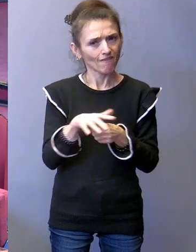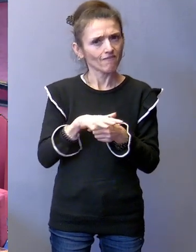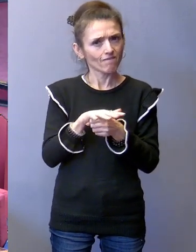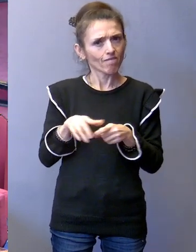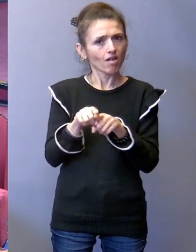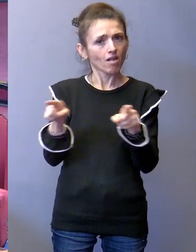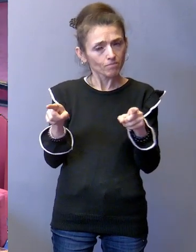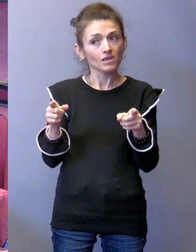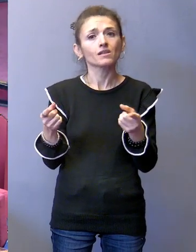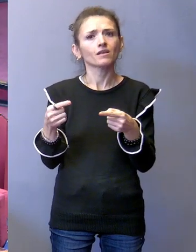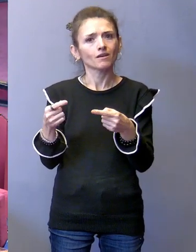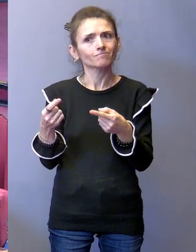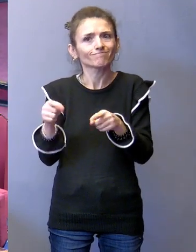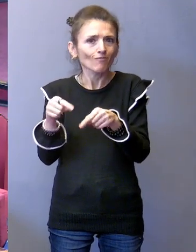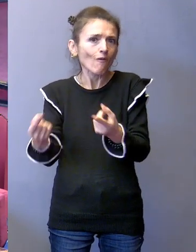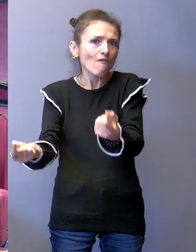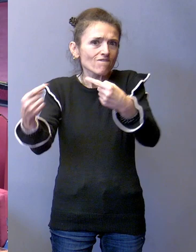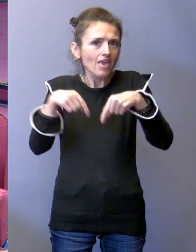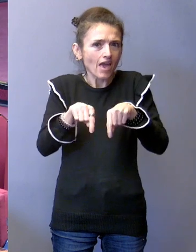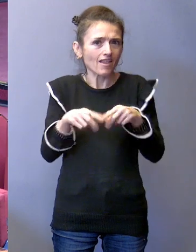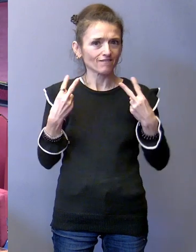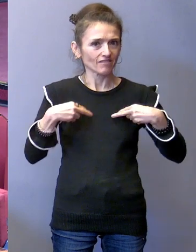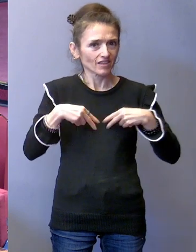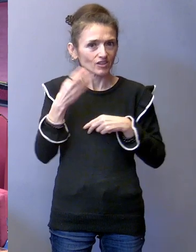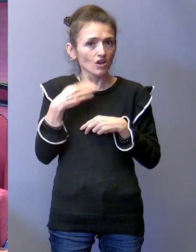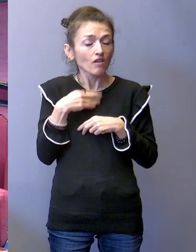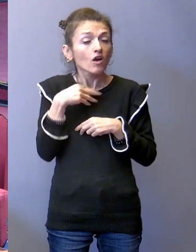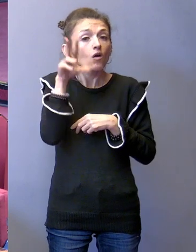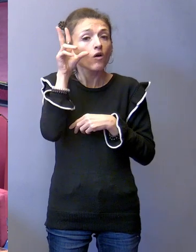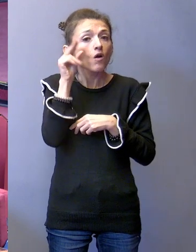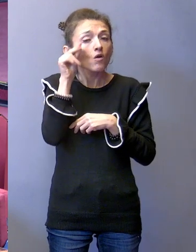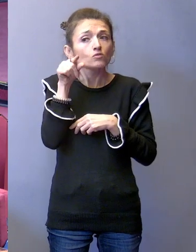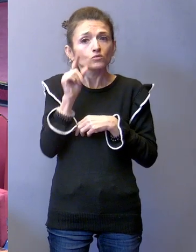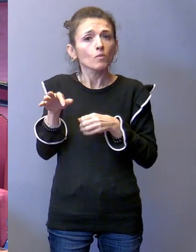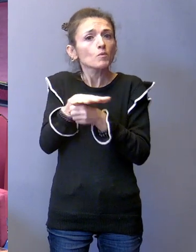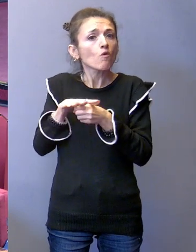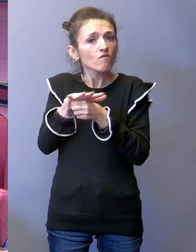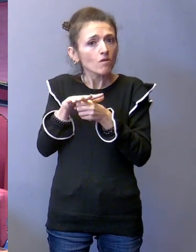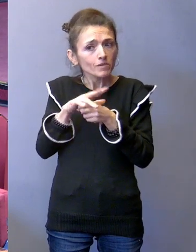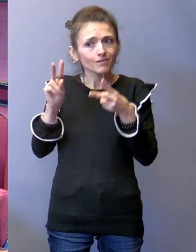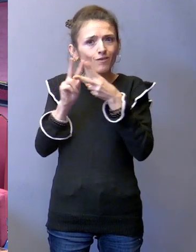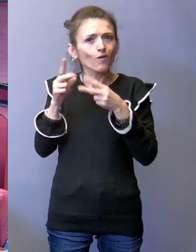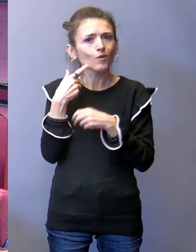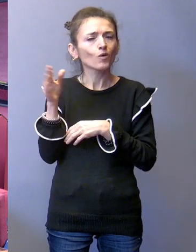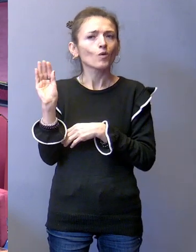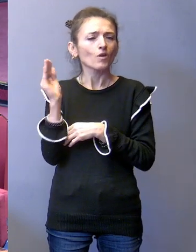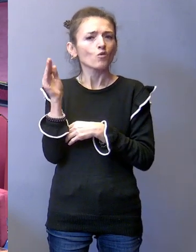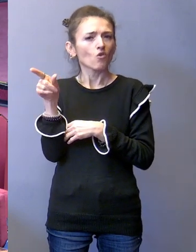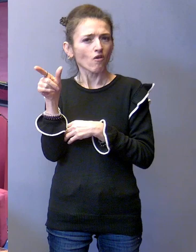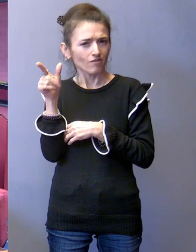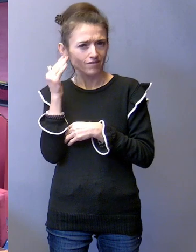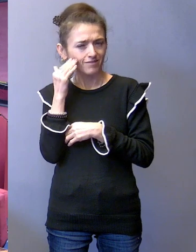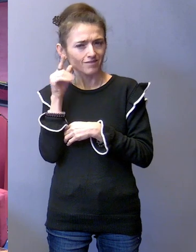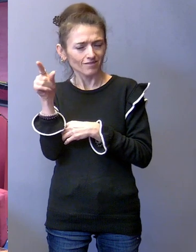famiglie venire abitare a Genova e tutto il resto io ho conosciuto una famiglia e che era un po' un prototipo di un ragazzo che dal Trentino è venuto